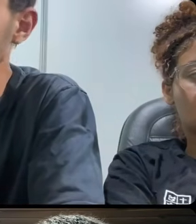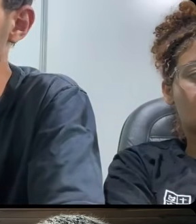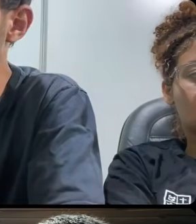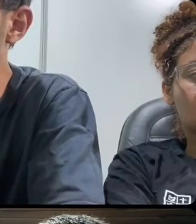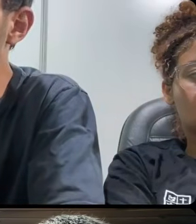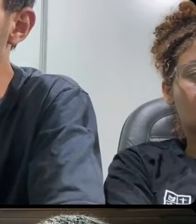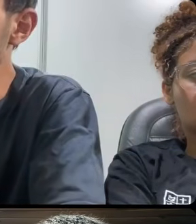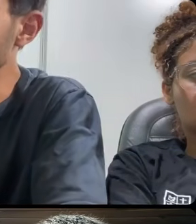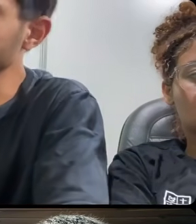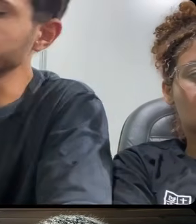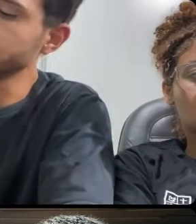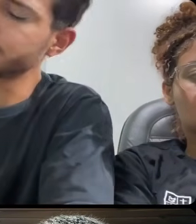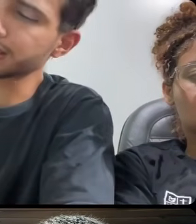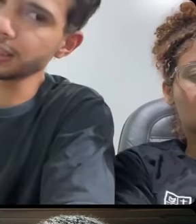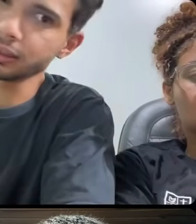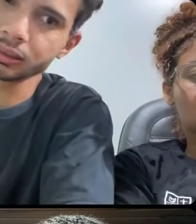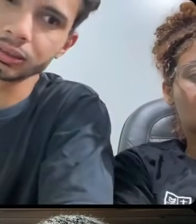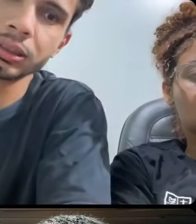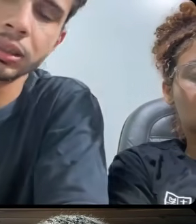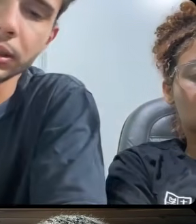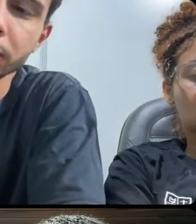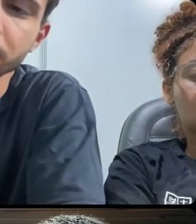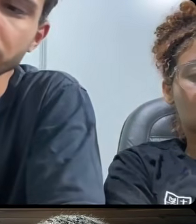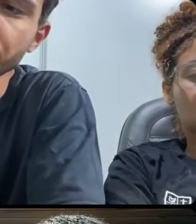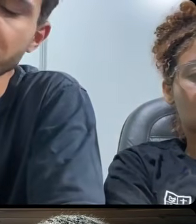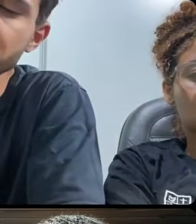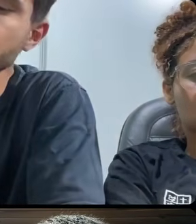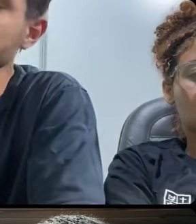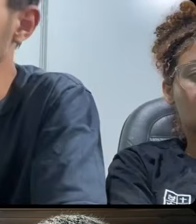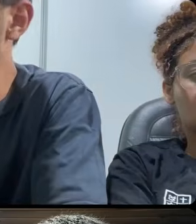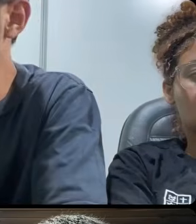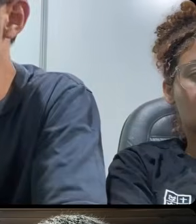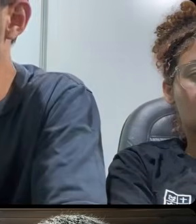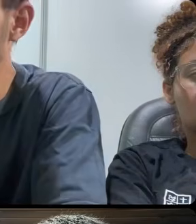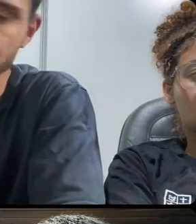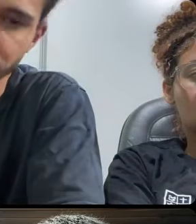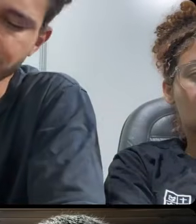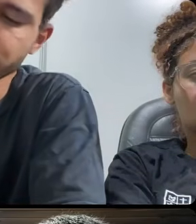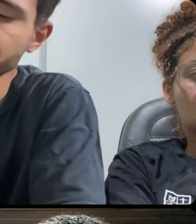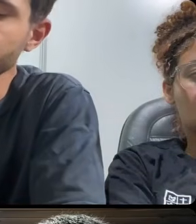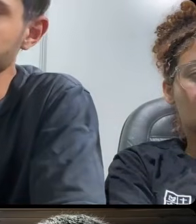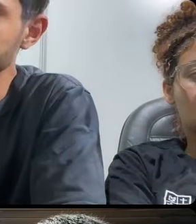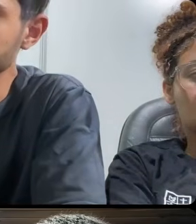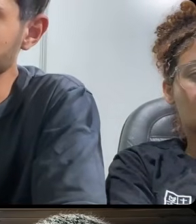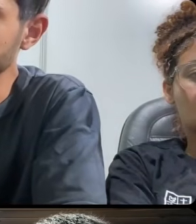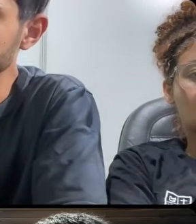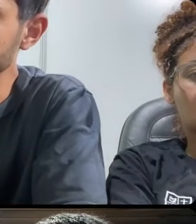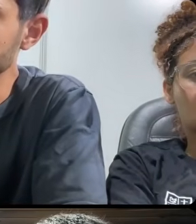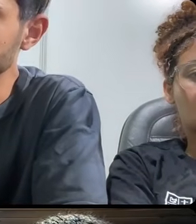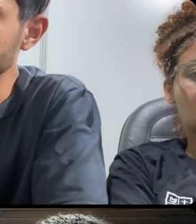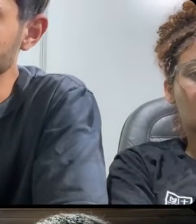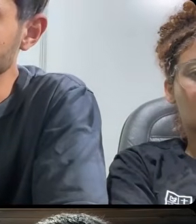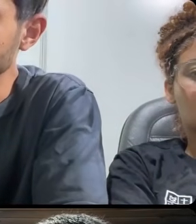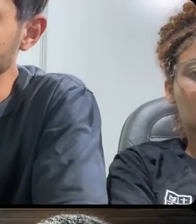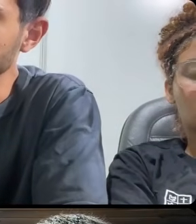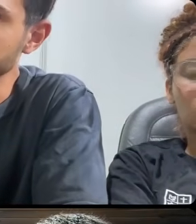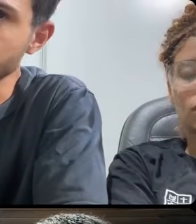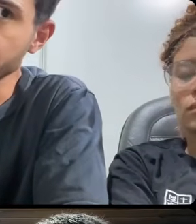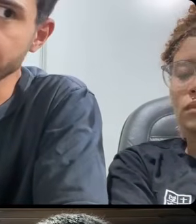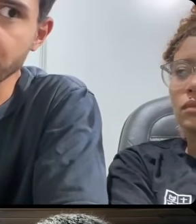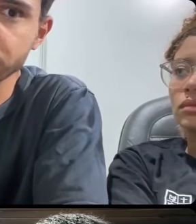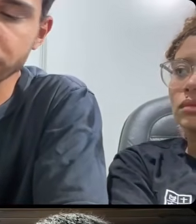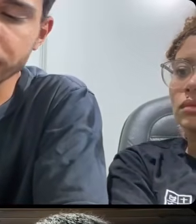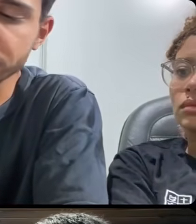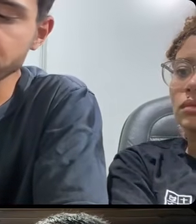mais. Eu fiquei nessa ala aí 16 dias, né? Mas lá não adiantava muito porque era tudo abaixo de remédio, então